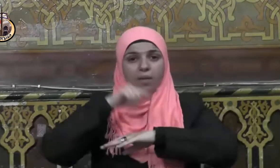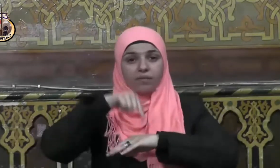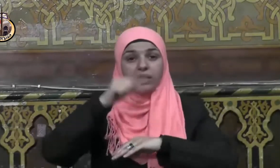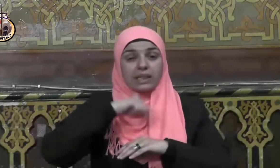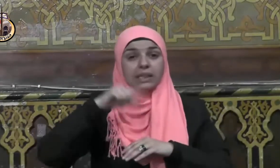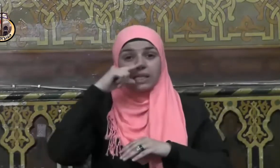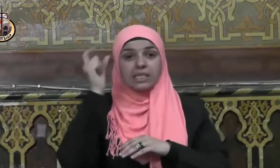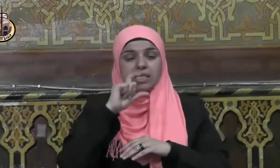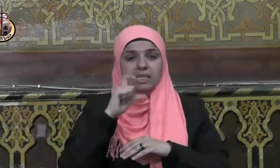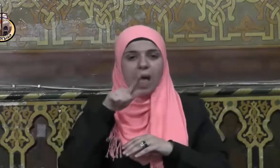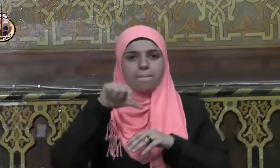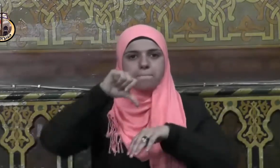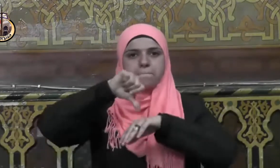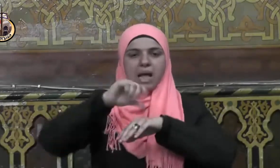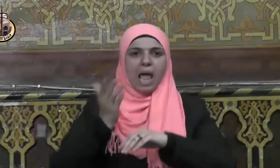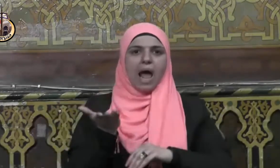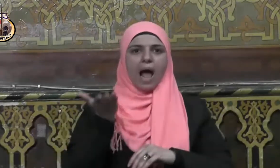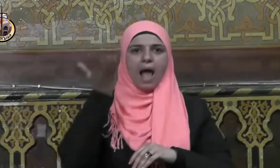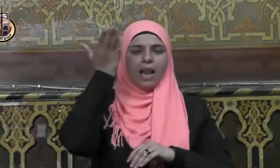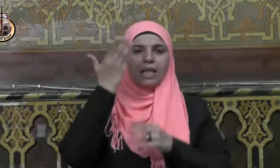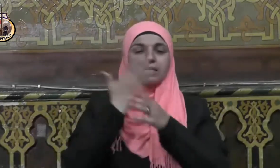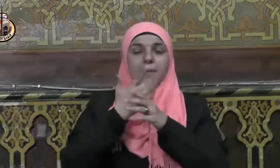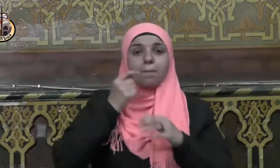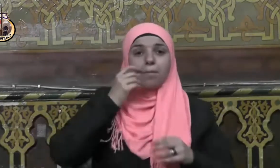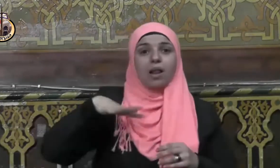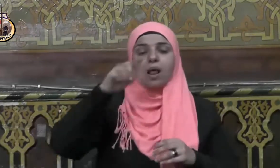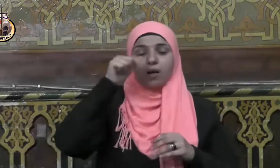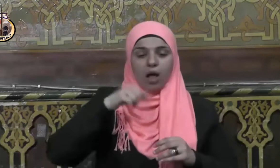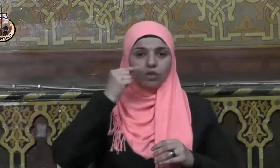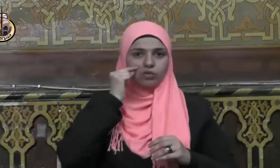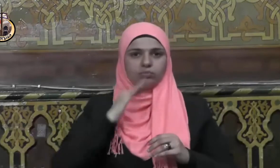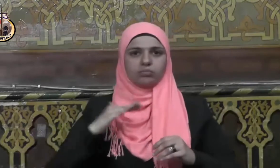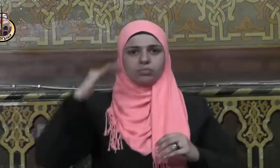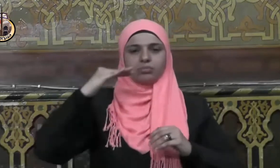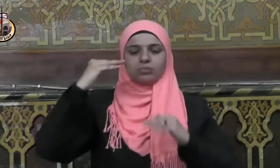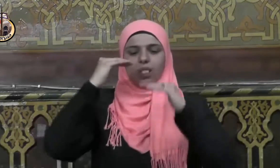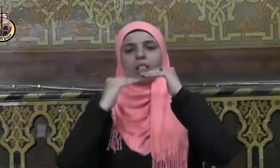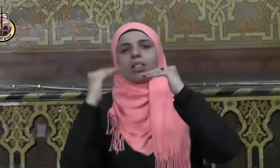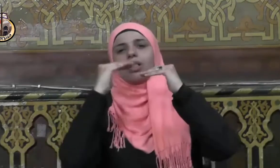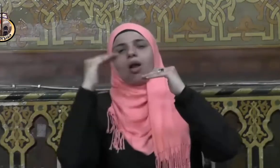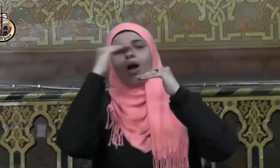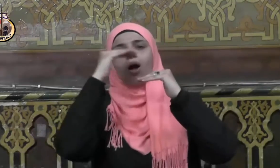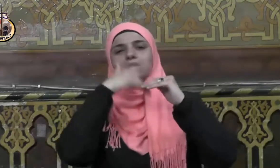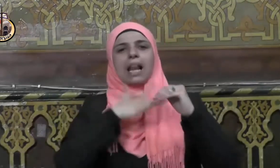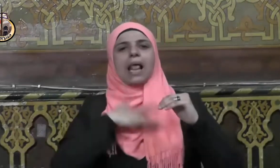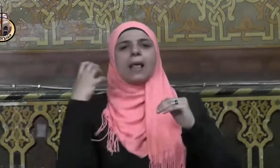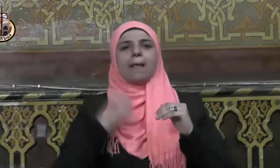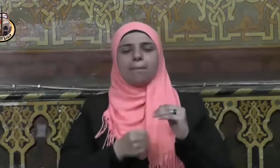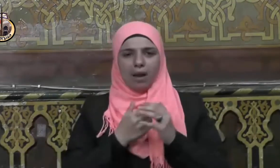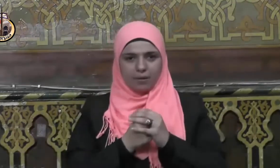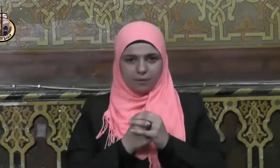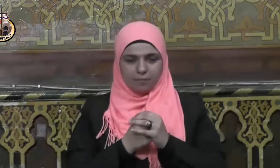عالية، فيها يرتقي المسلم في درجات الإيمان،